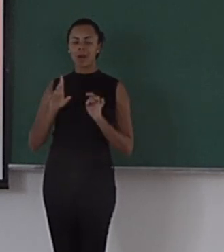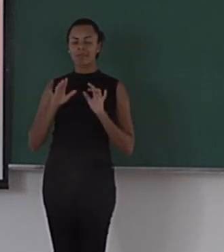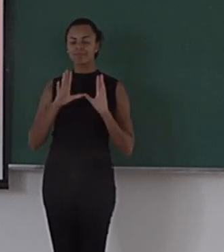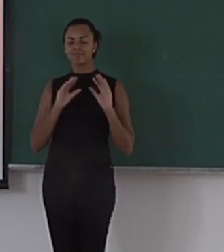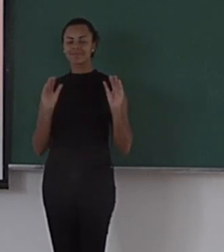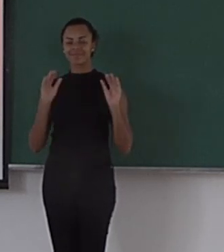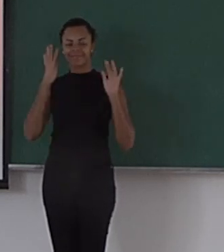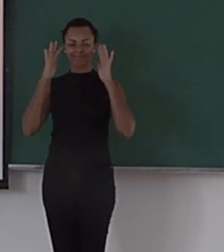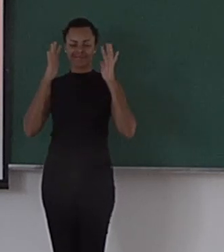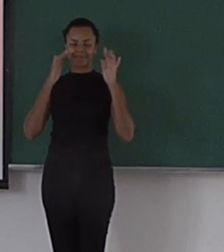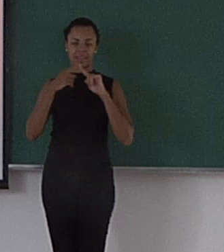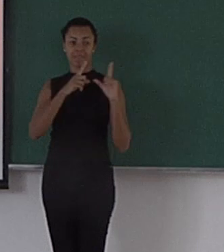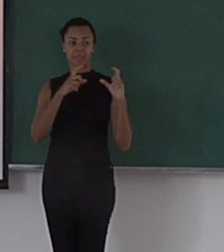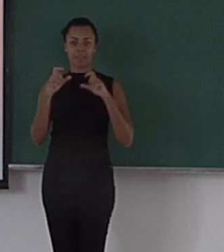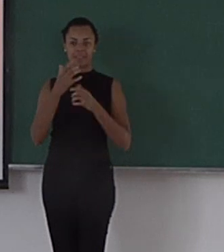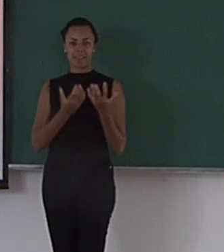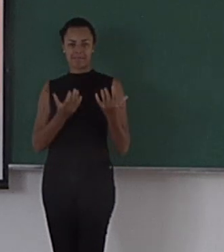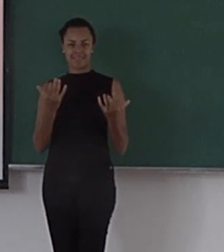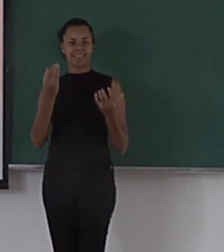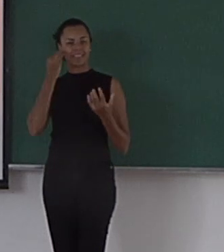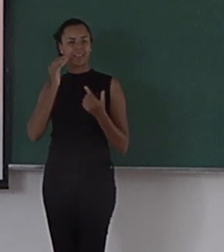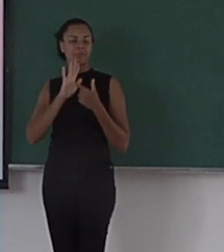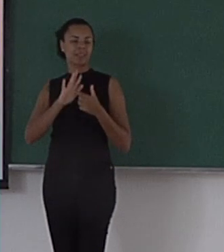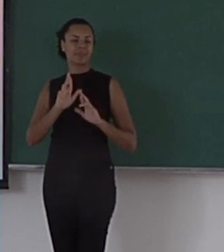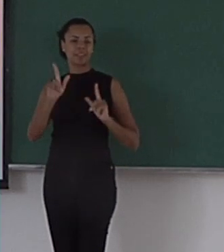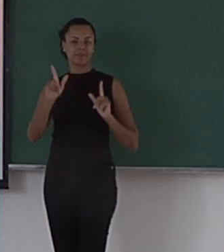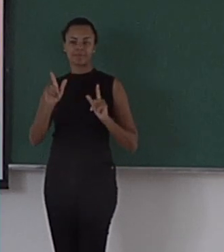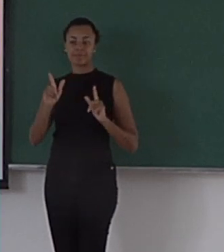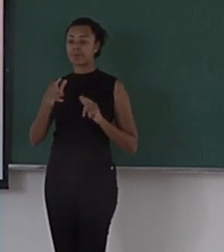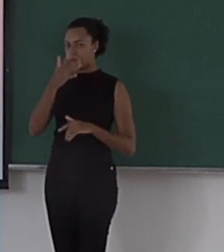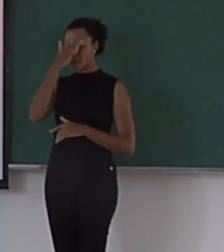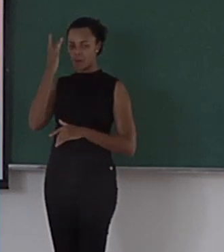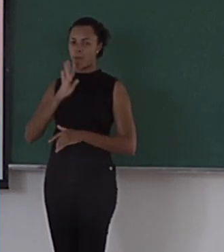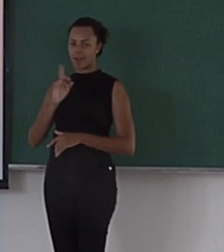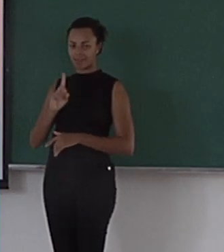A pessoa vocês não conhecem, mas essa foto vocês conhecem,